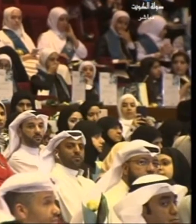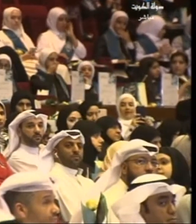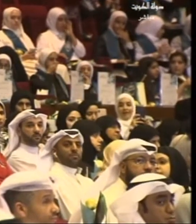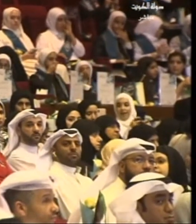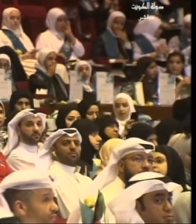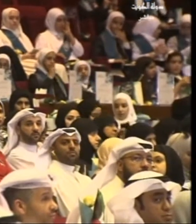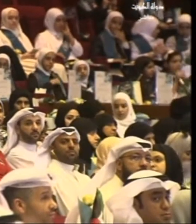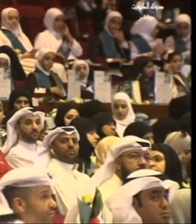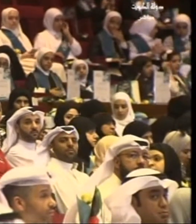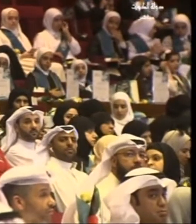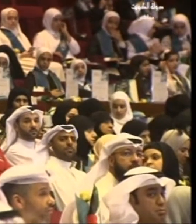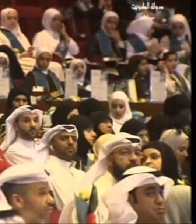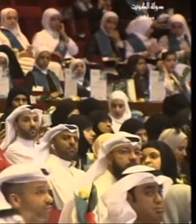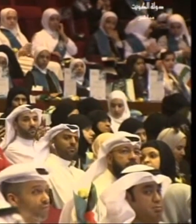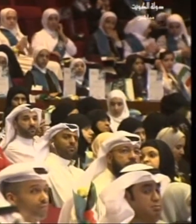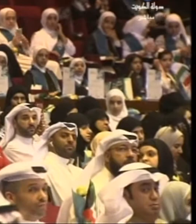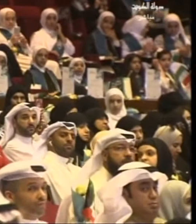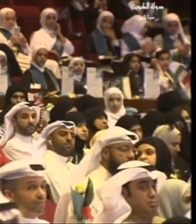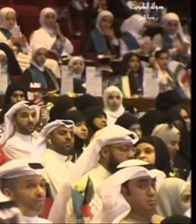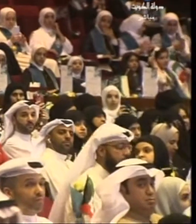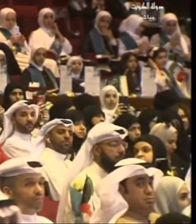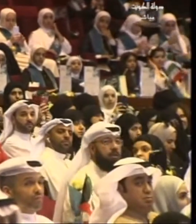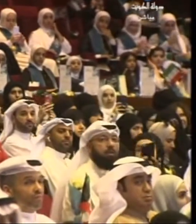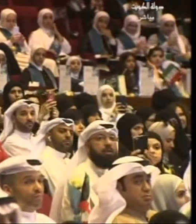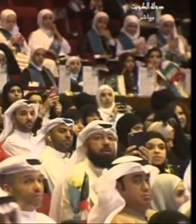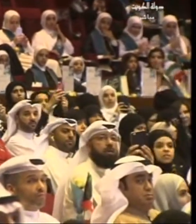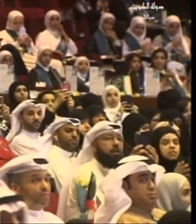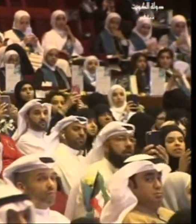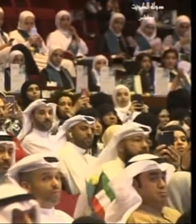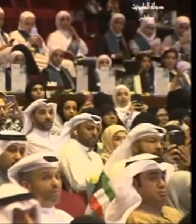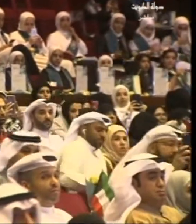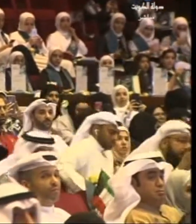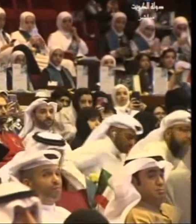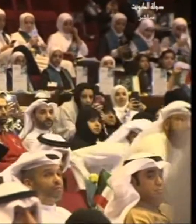على تنظيم المسابقات في تحفيظ القرآن،